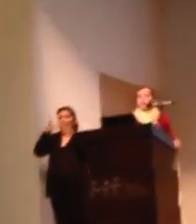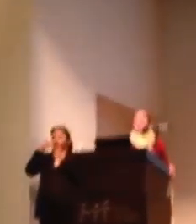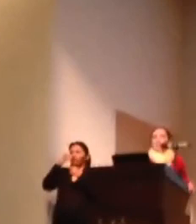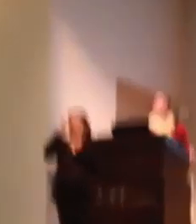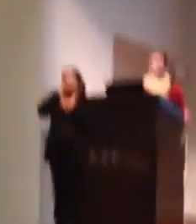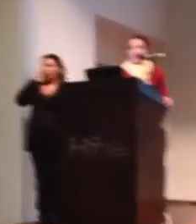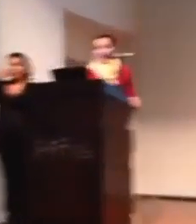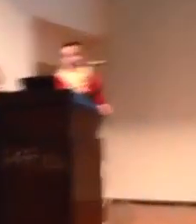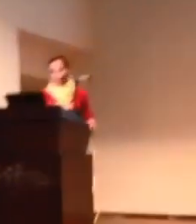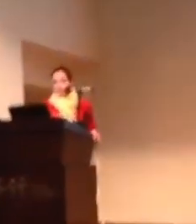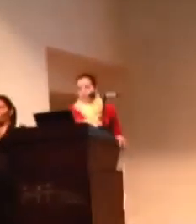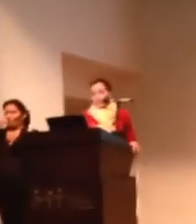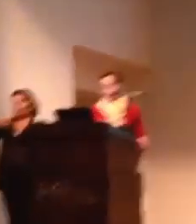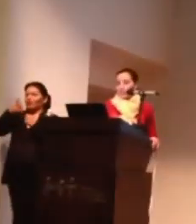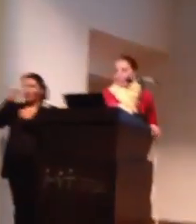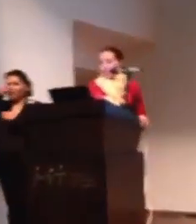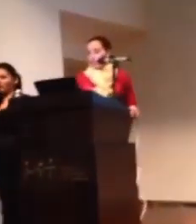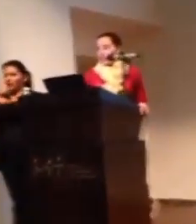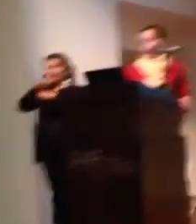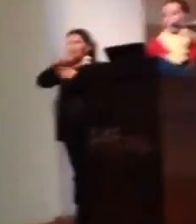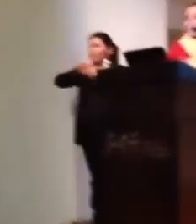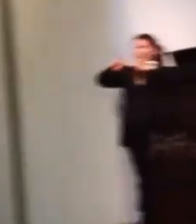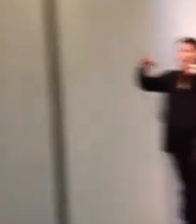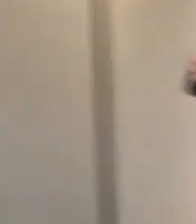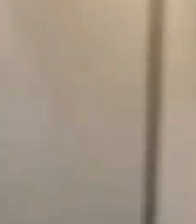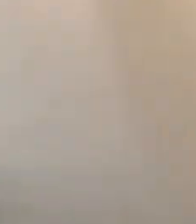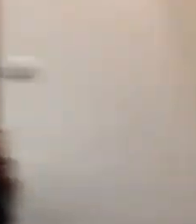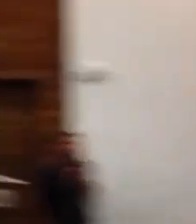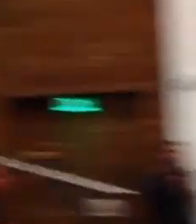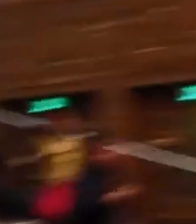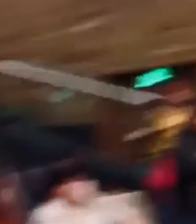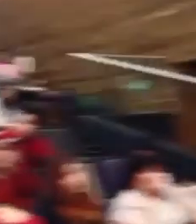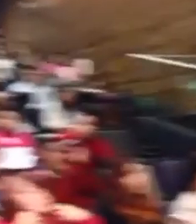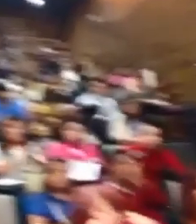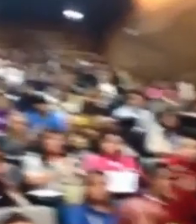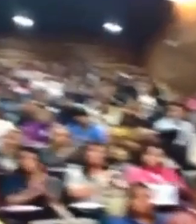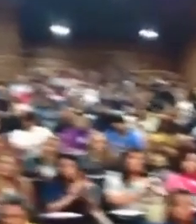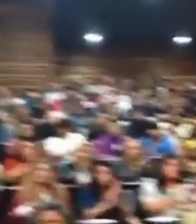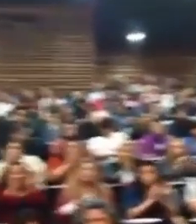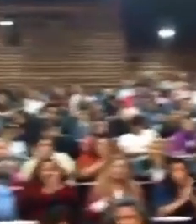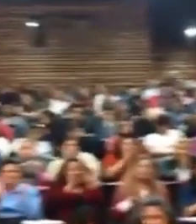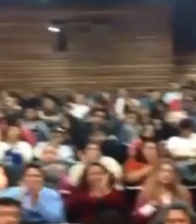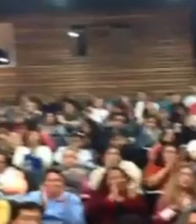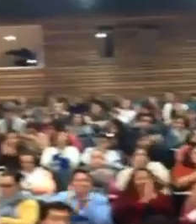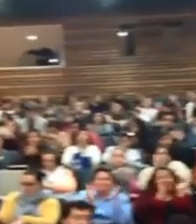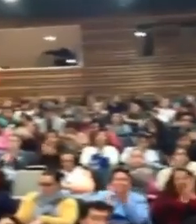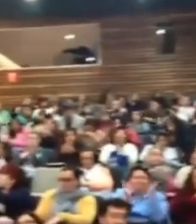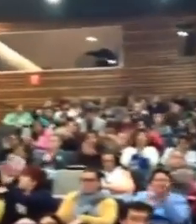lindo fin de semana largo. Y bueno, aquí estamos por este problema.